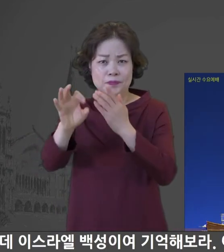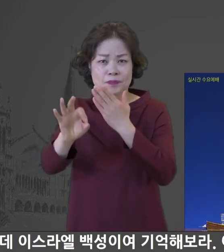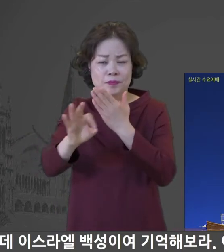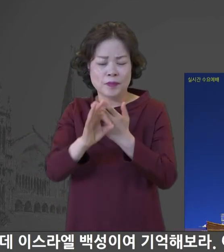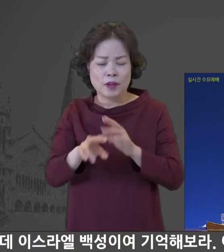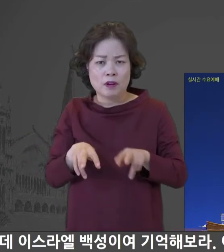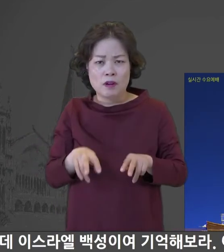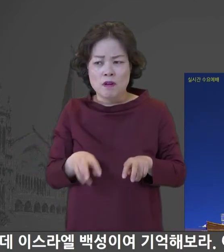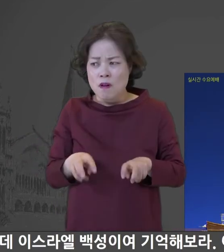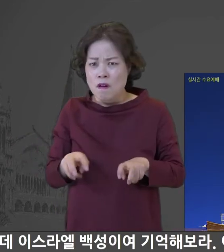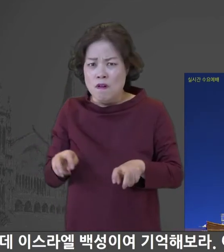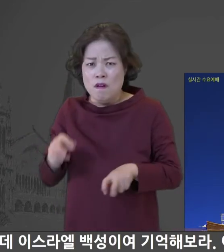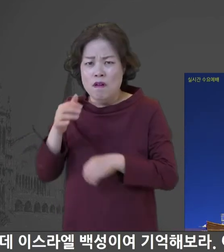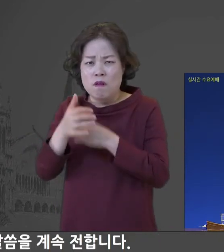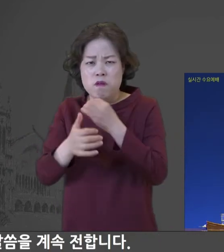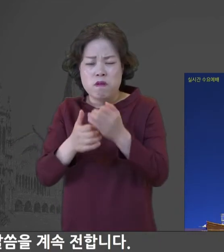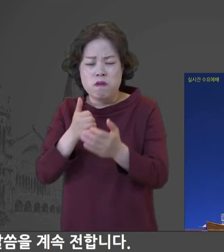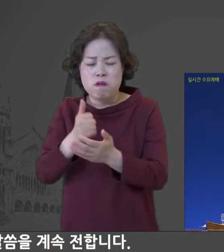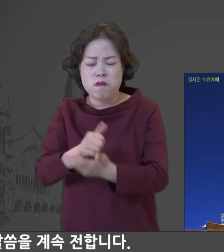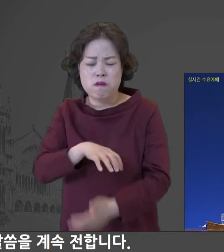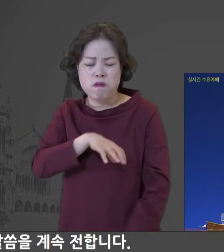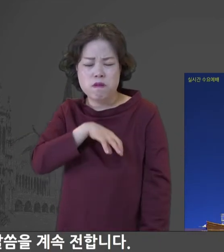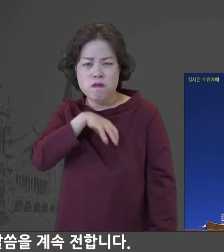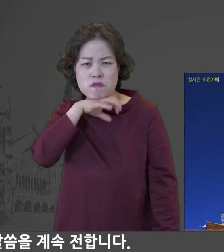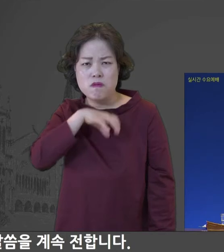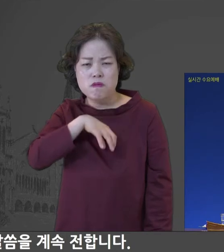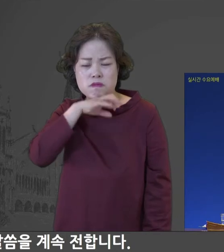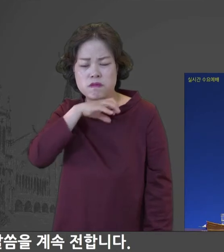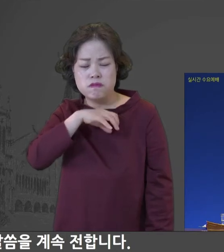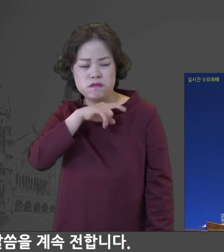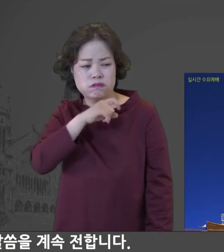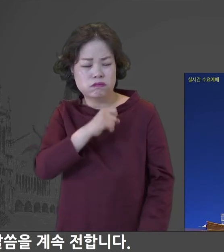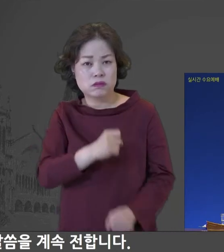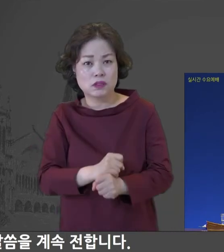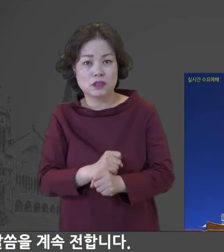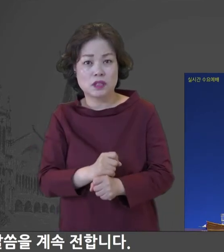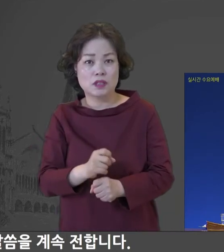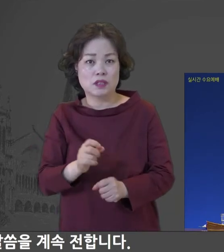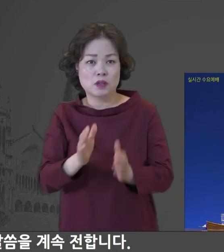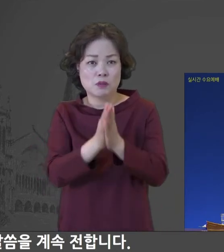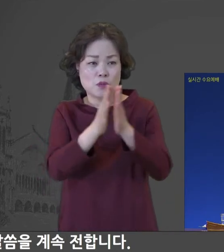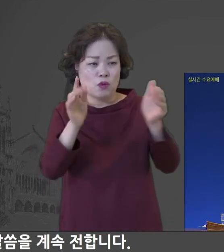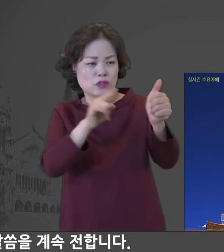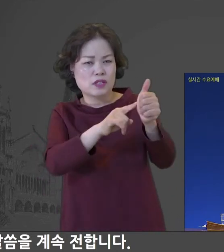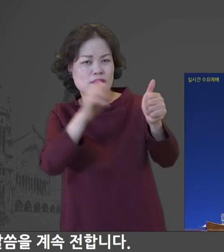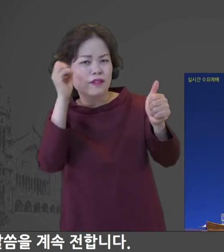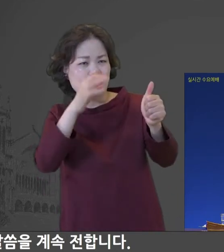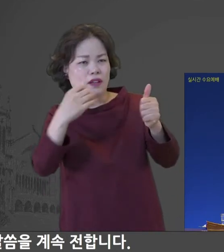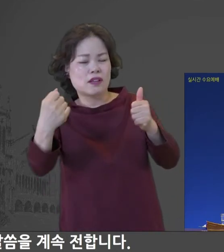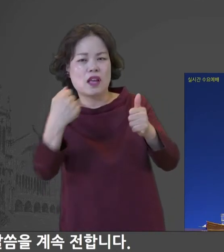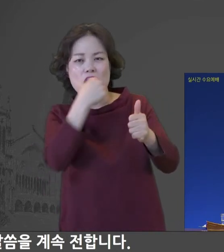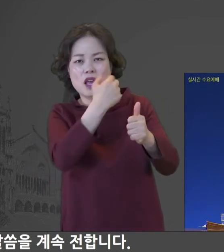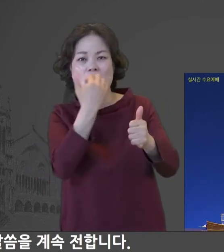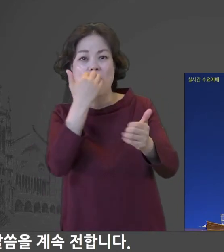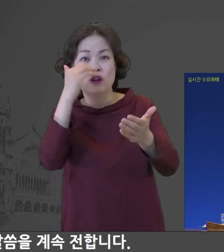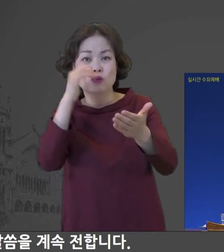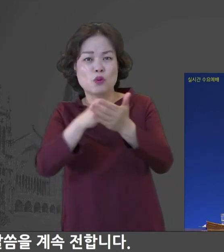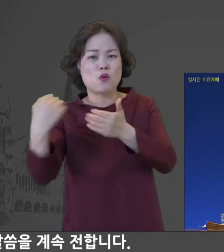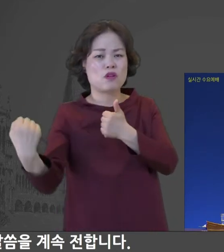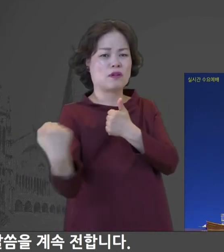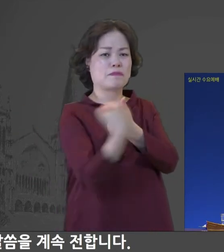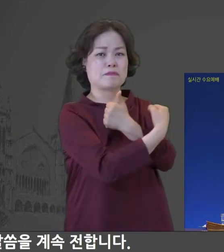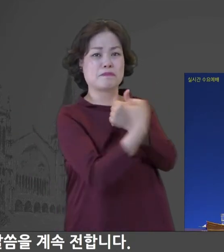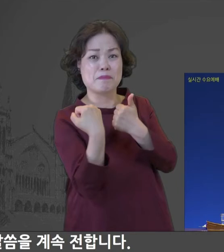떨었으며 하나님께 원망하였고 불평하였고 심지어 모세를 향하여 돌을